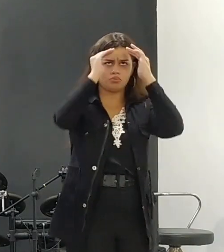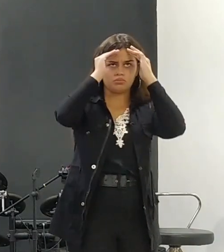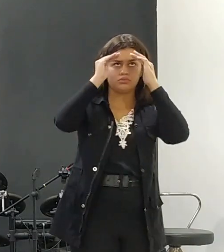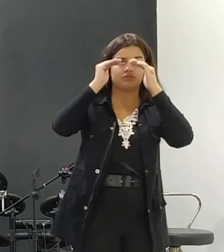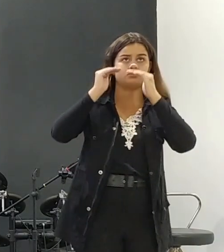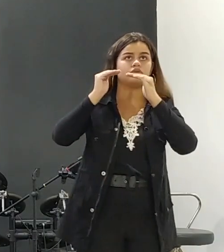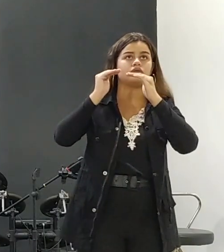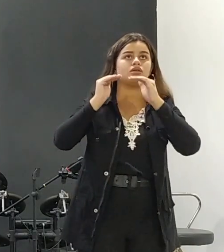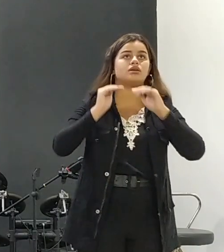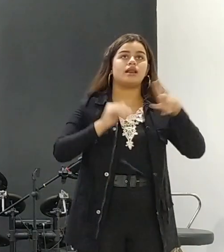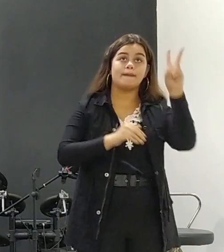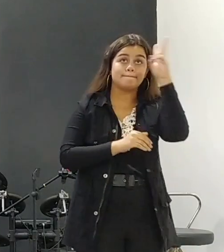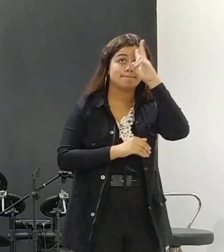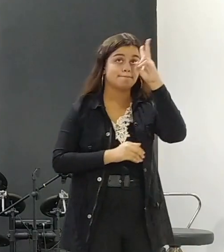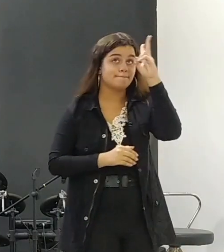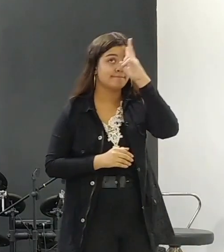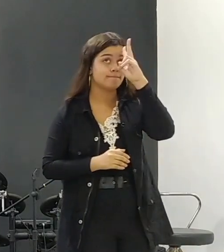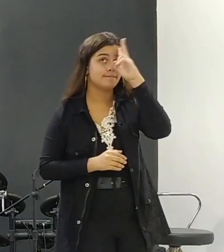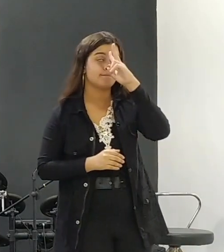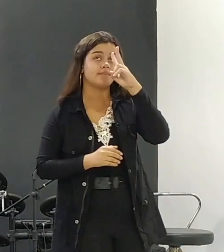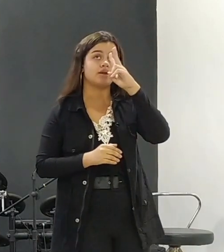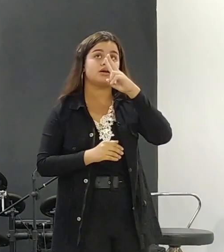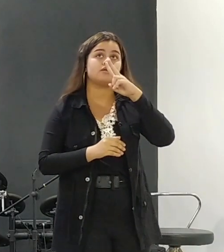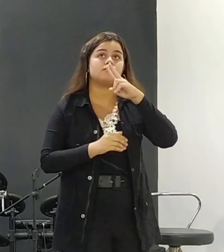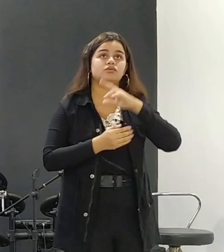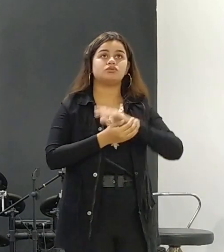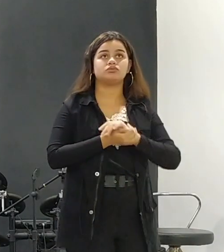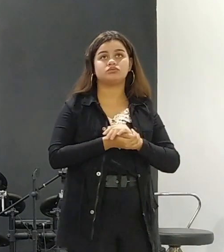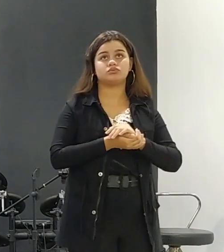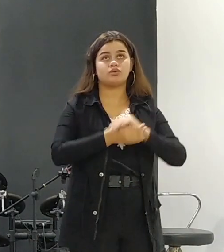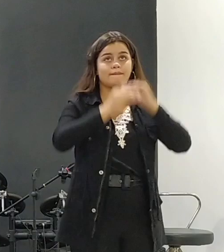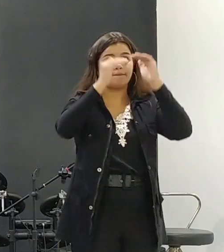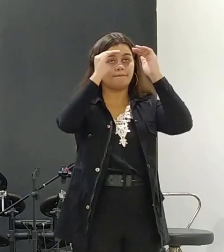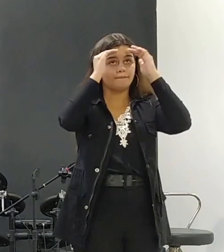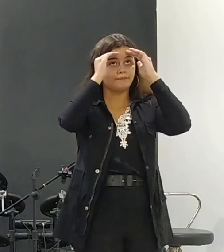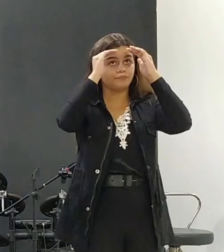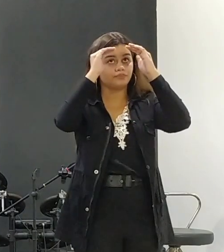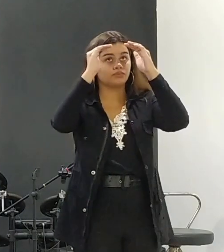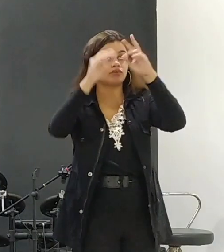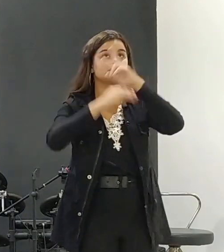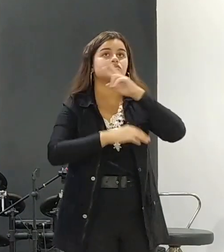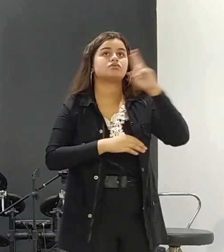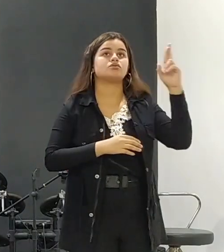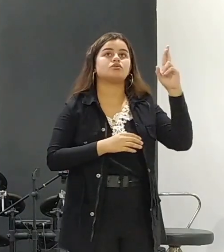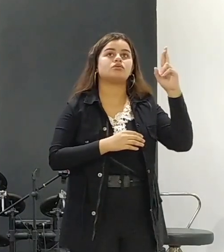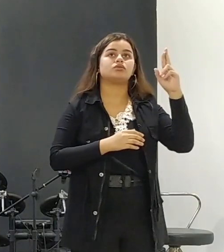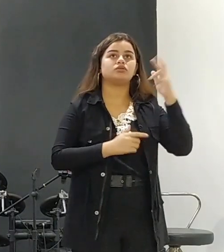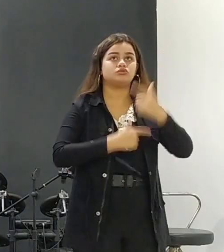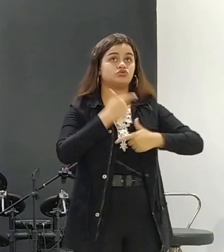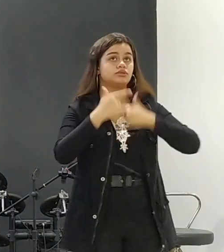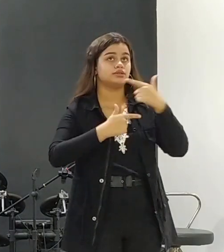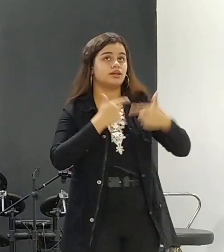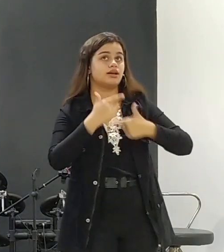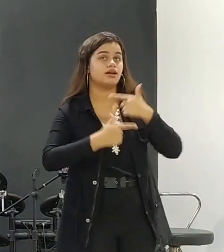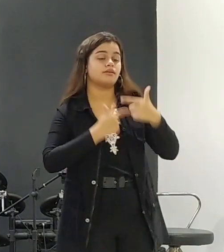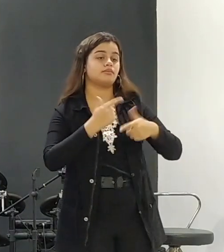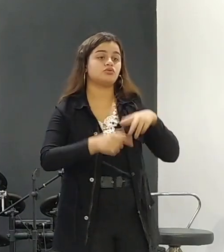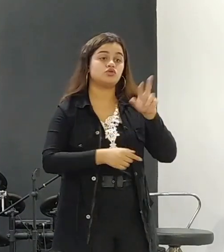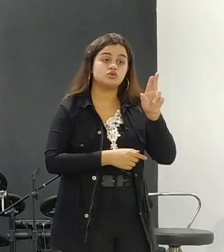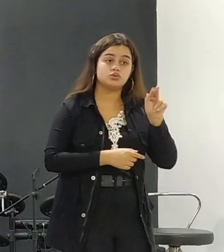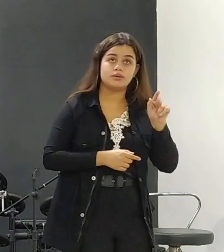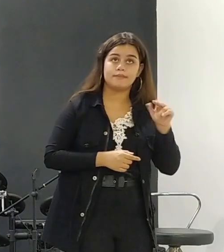não temais, lembrai-vos do grande e temível Senhor, e pelejai pelos